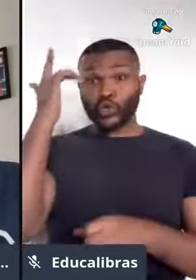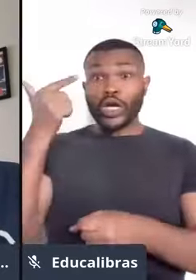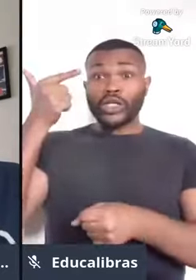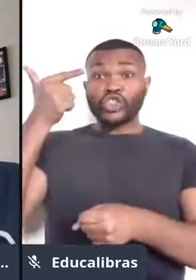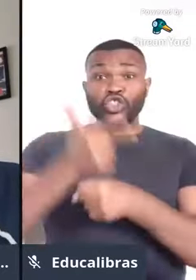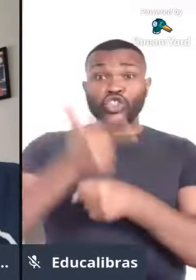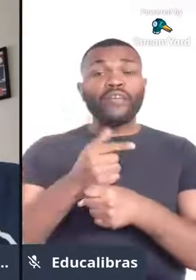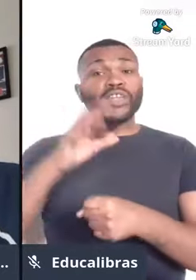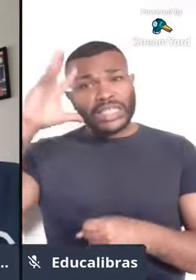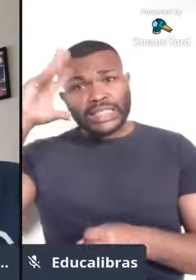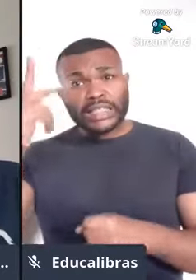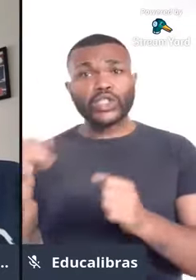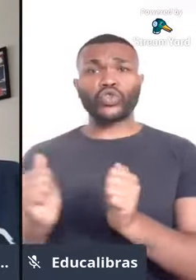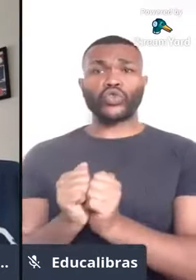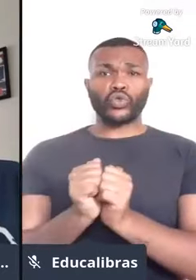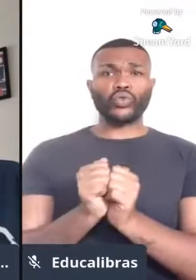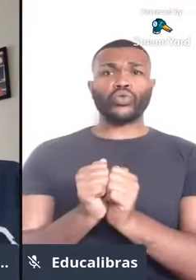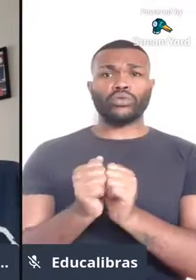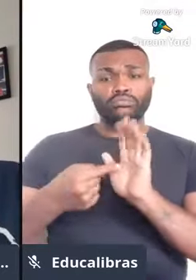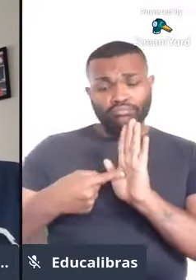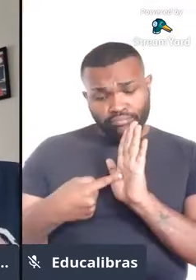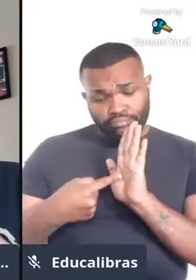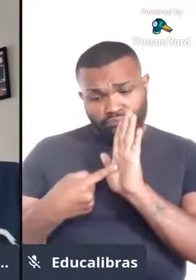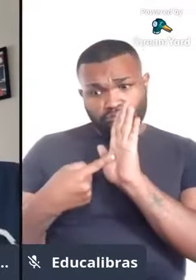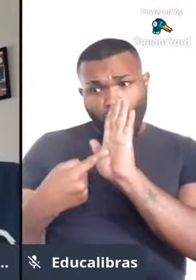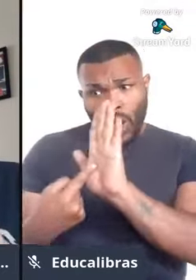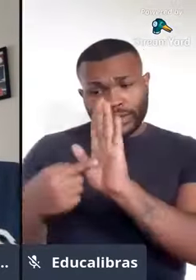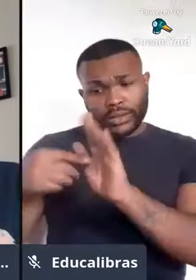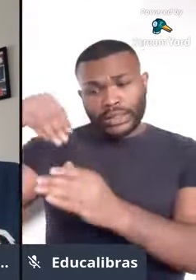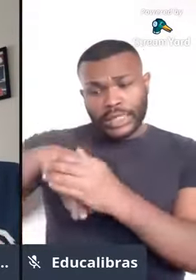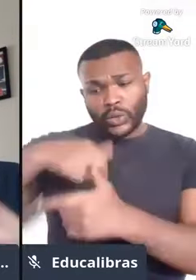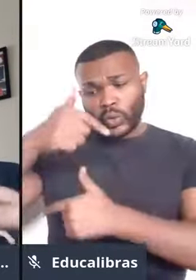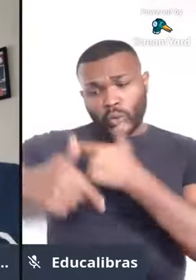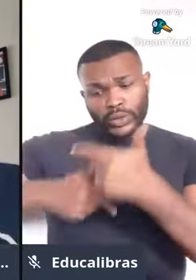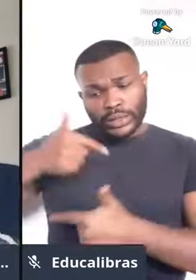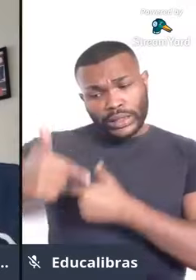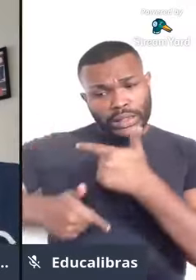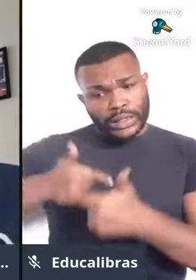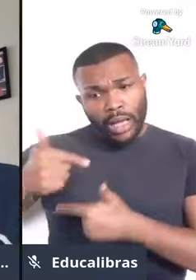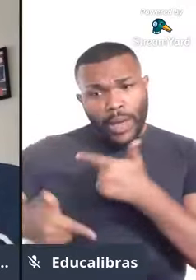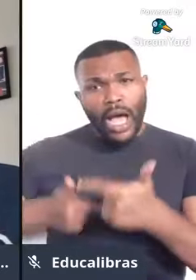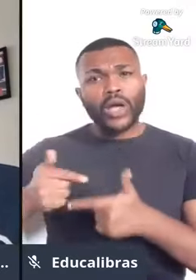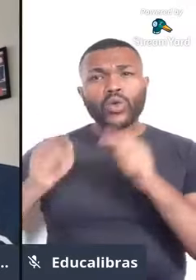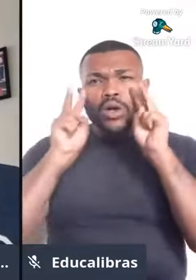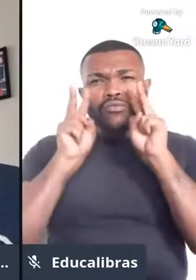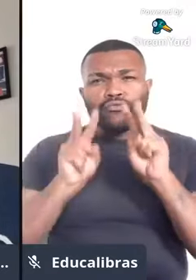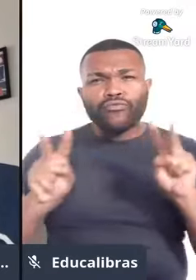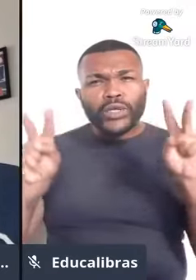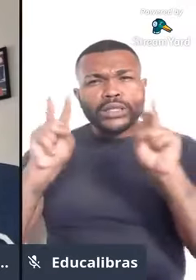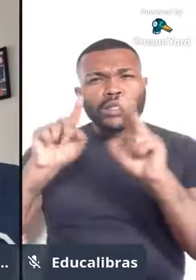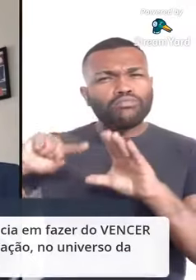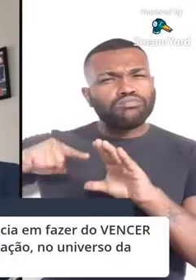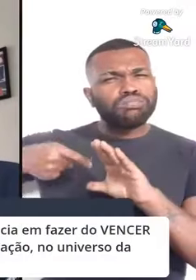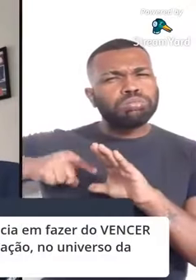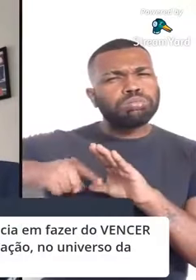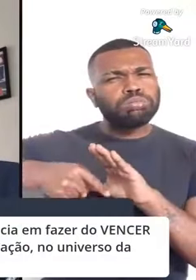Levando para as redações essa observação mais aprofundada e mais abrangente, não